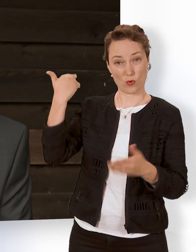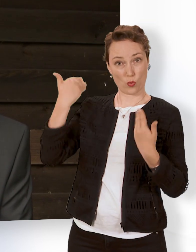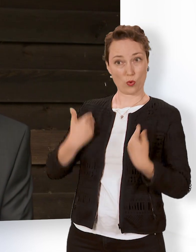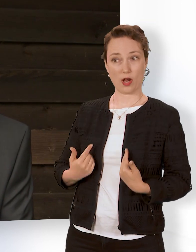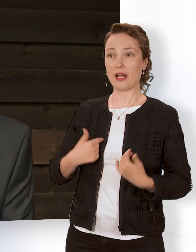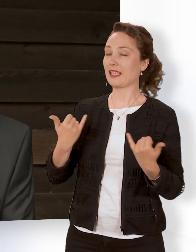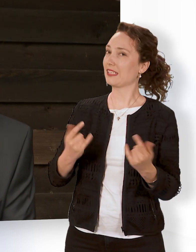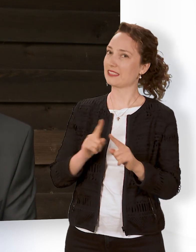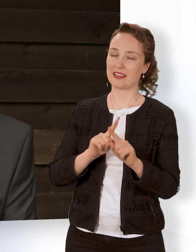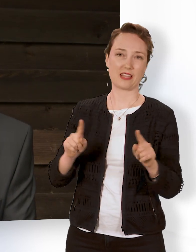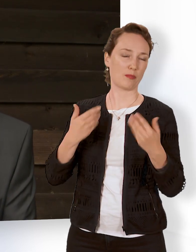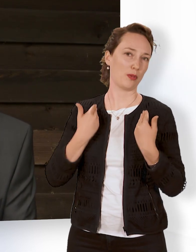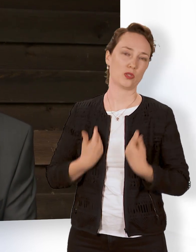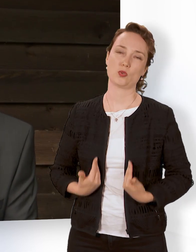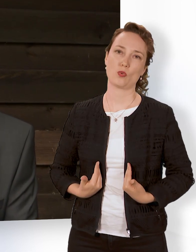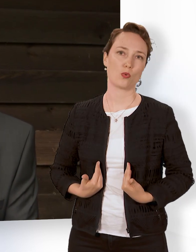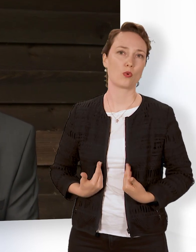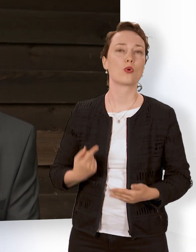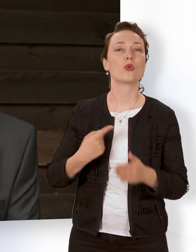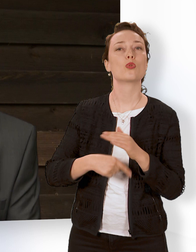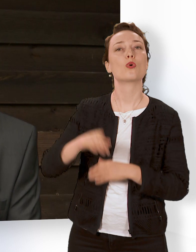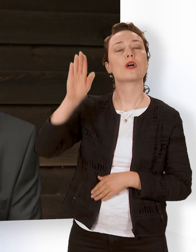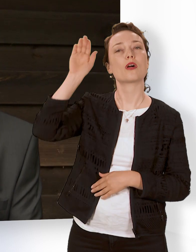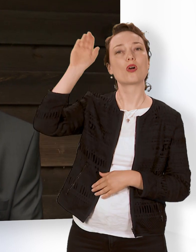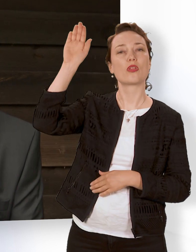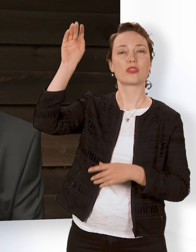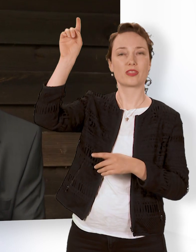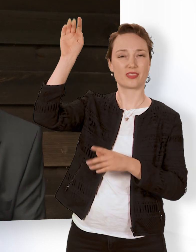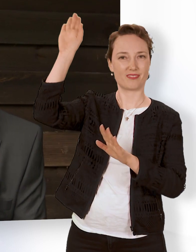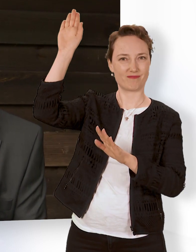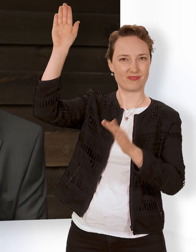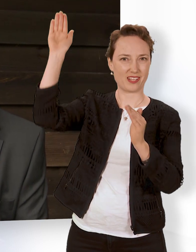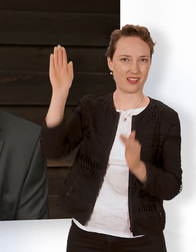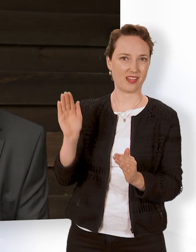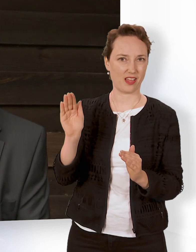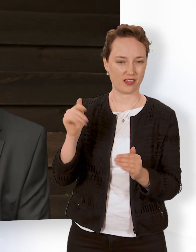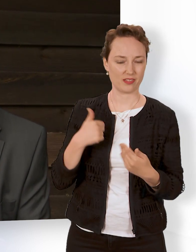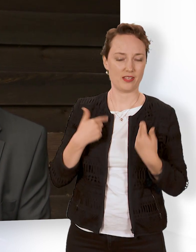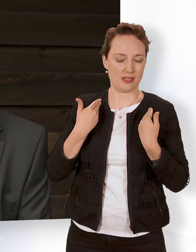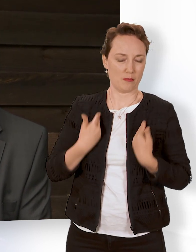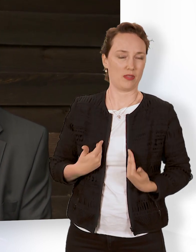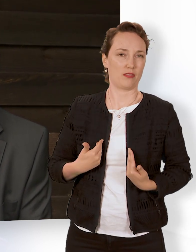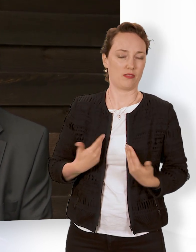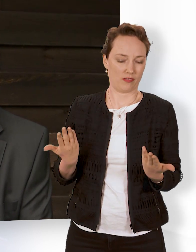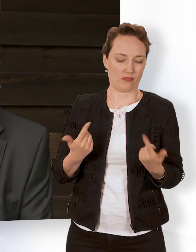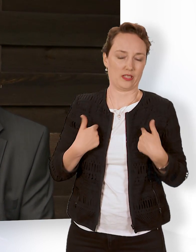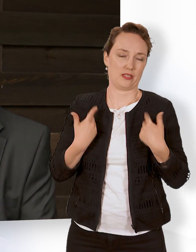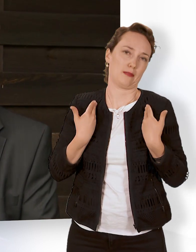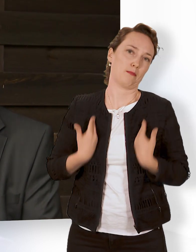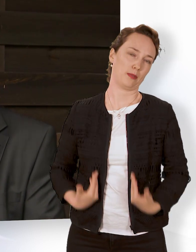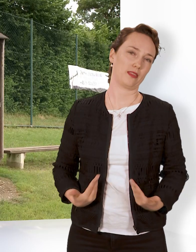war. Durch Gottes Gnade bin ich, was ich bin.